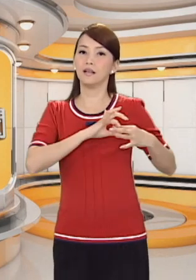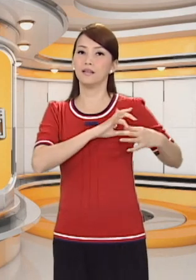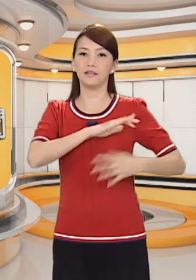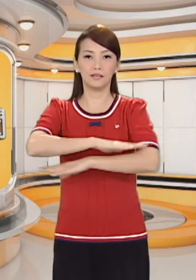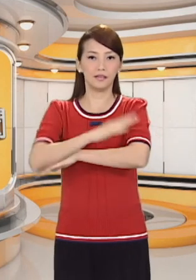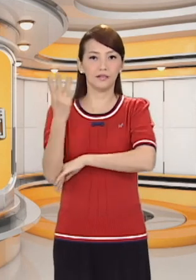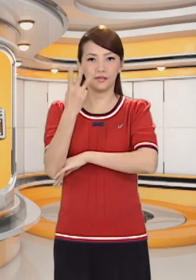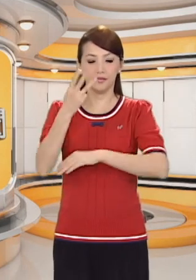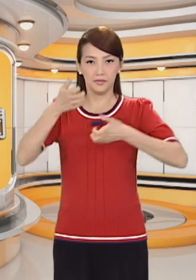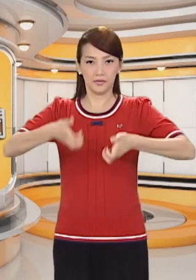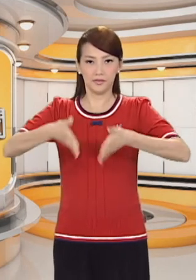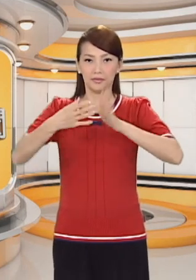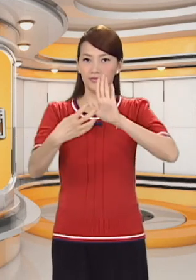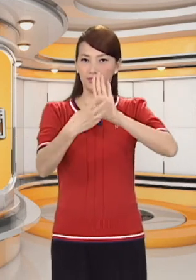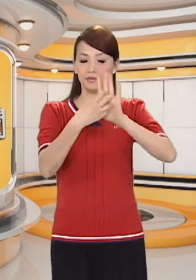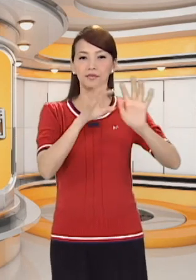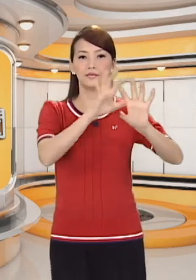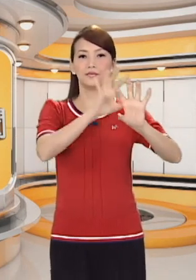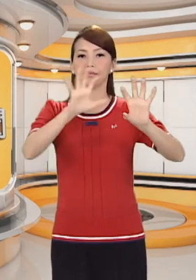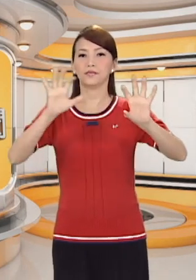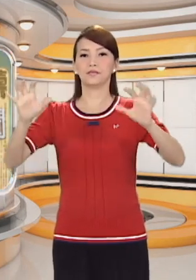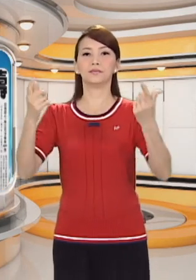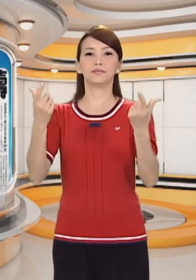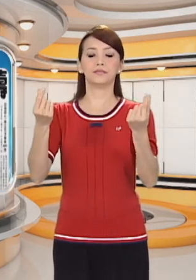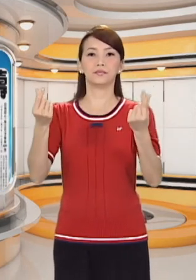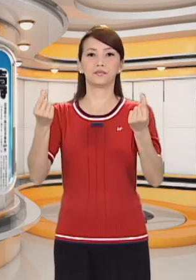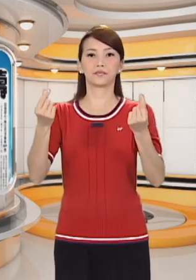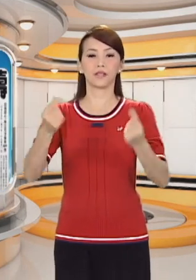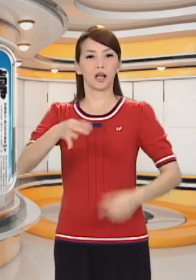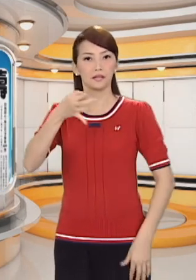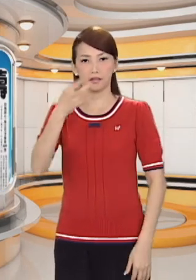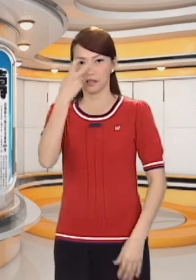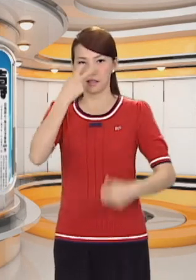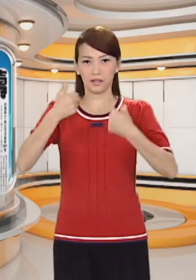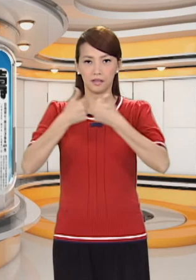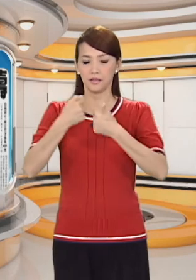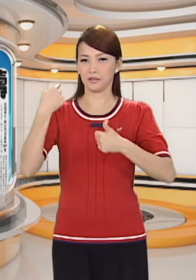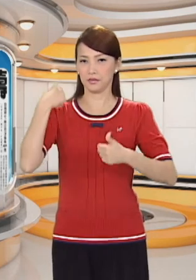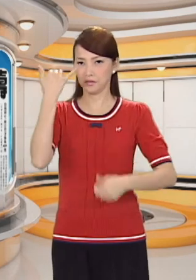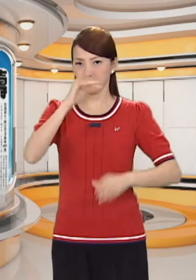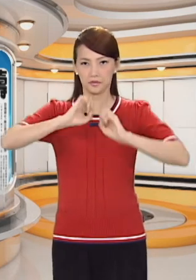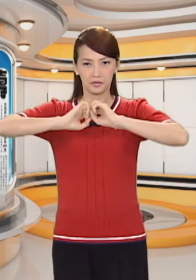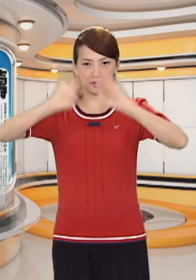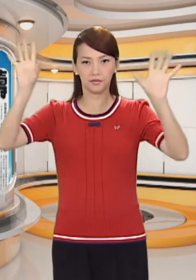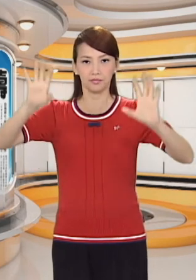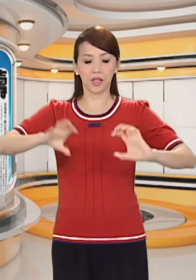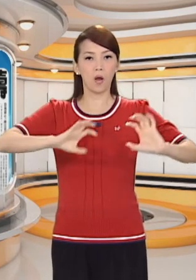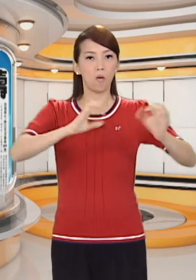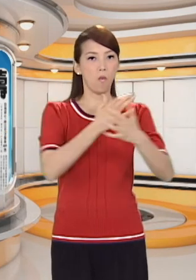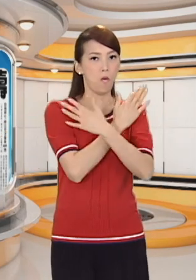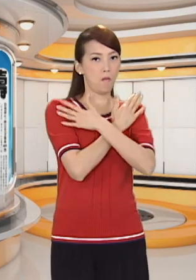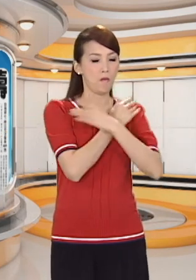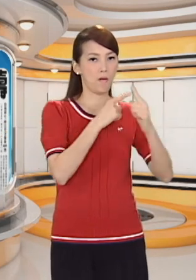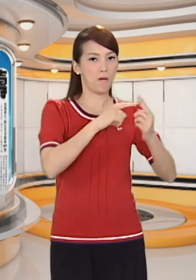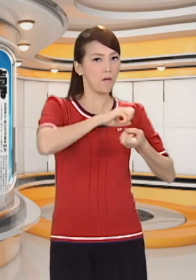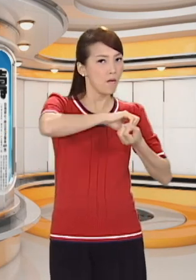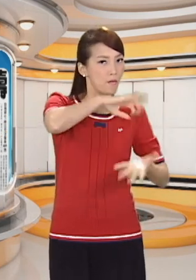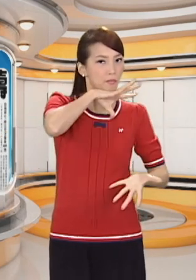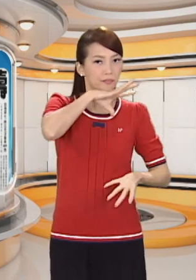再来关心各大报的头条焦点。今天三大报的头条一样都是金管会昨天无预警的